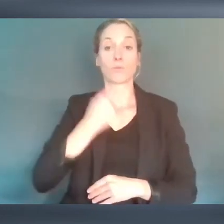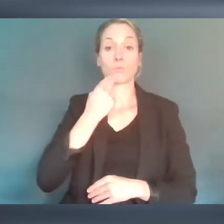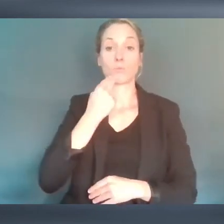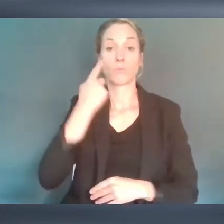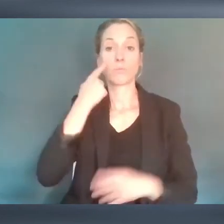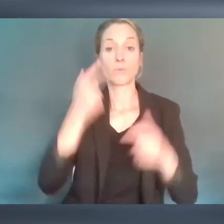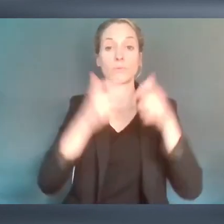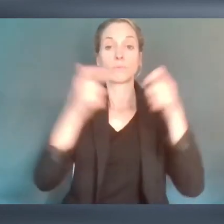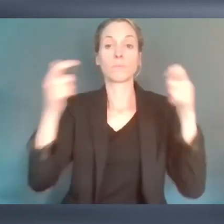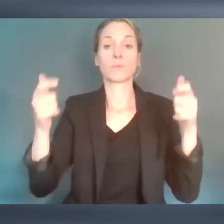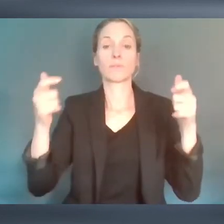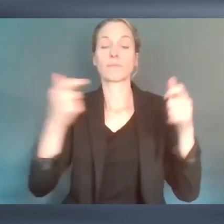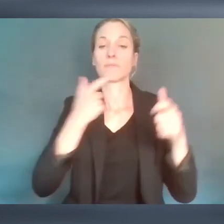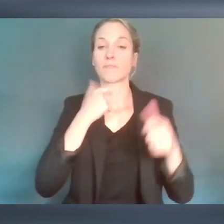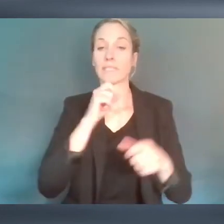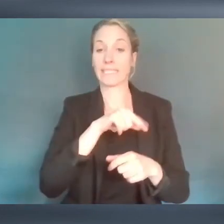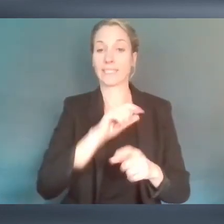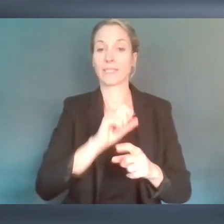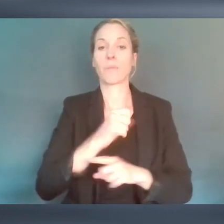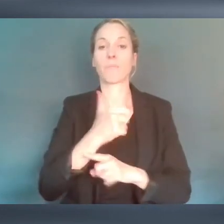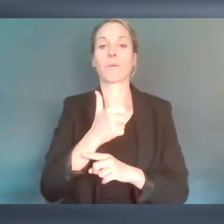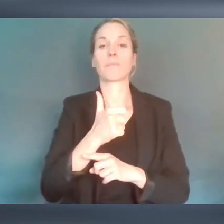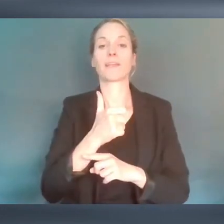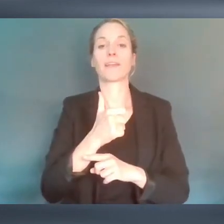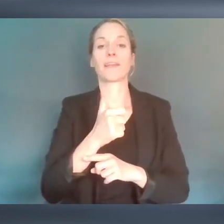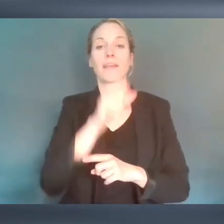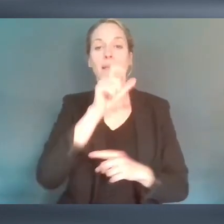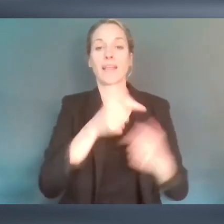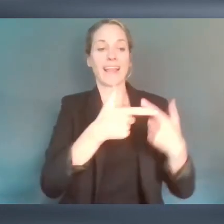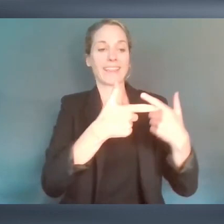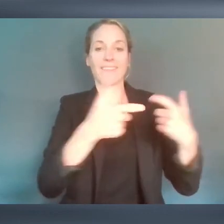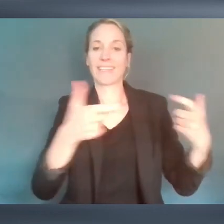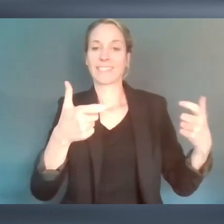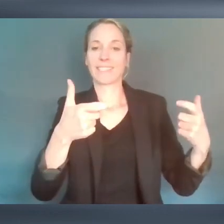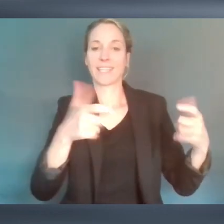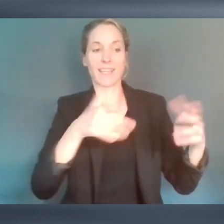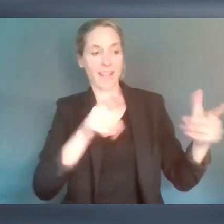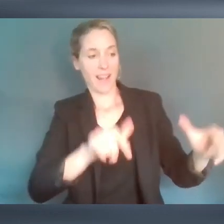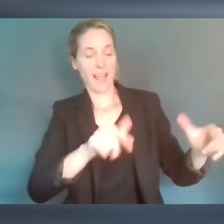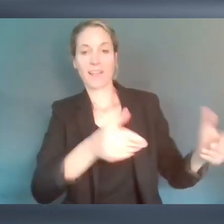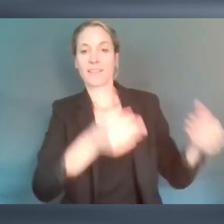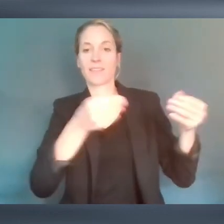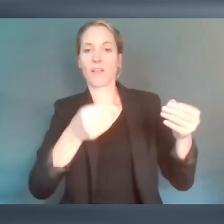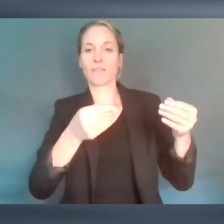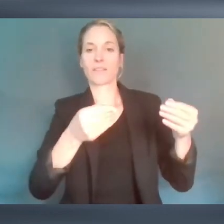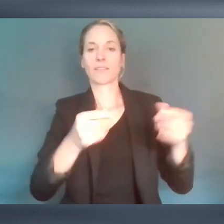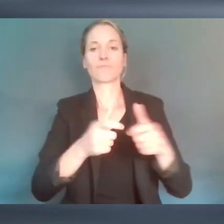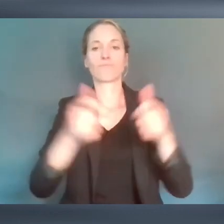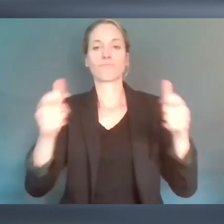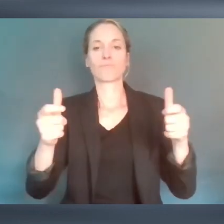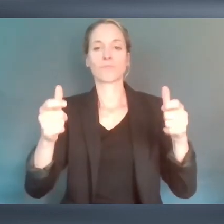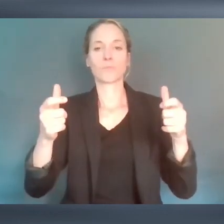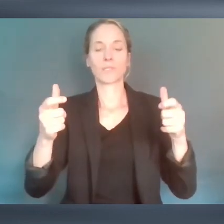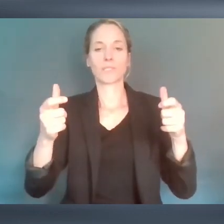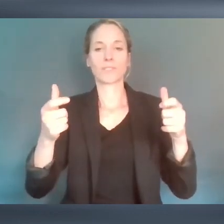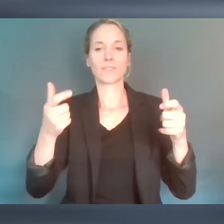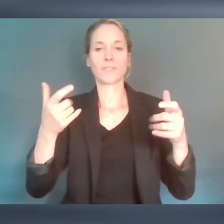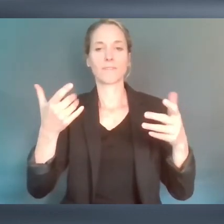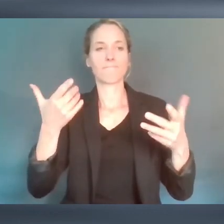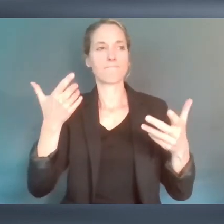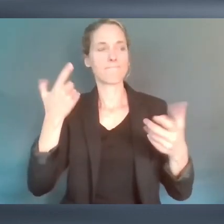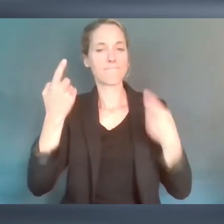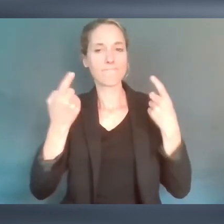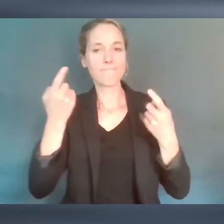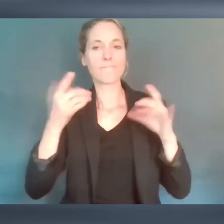la diversité qui a fait se questionner la société, comment favoriser davantage d'inclusion,